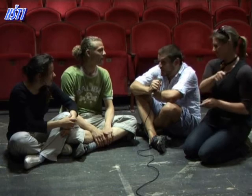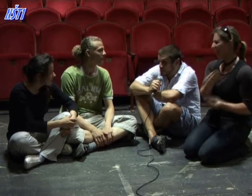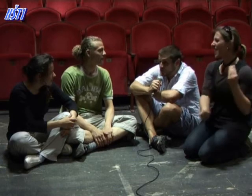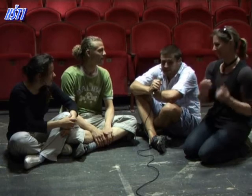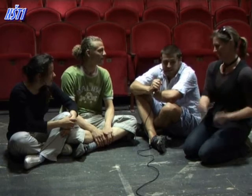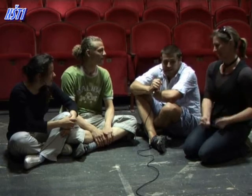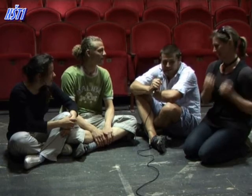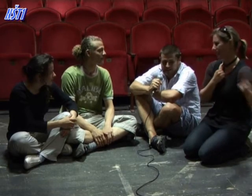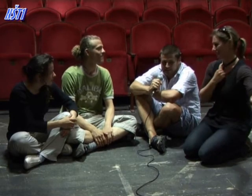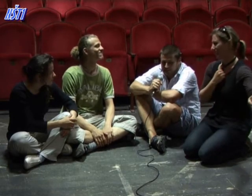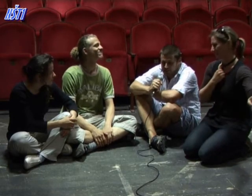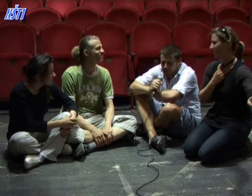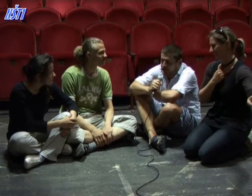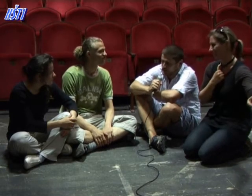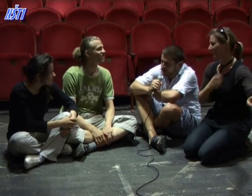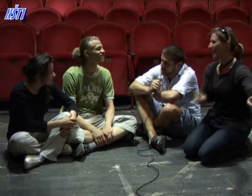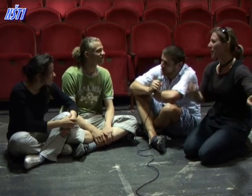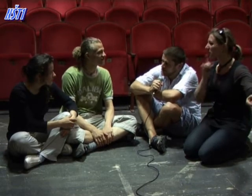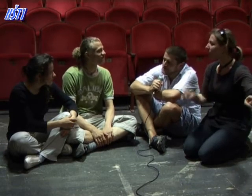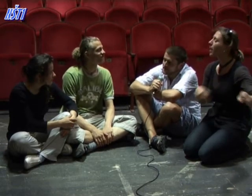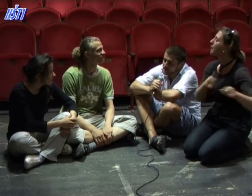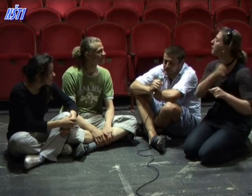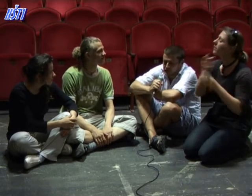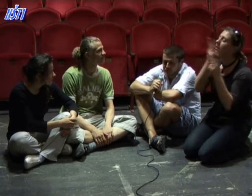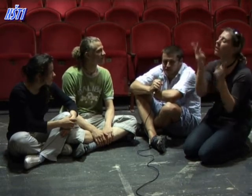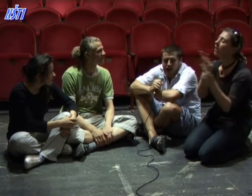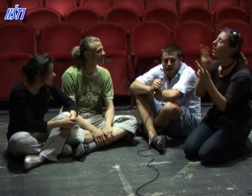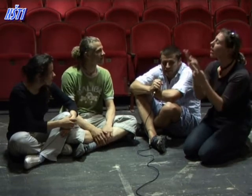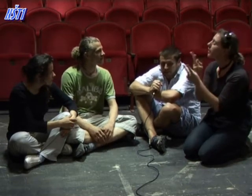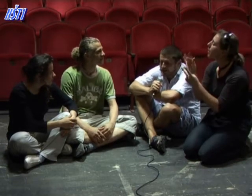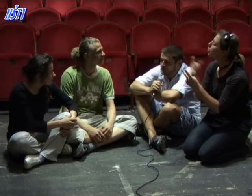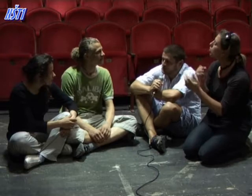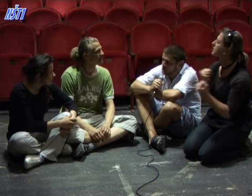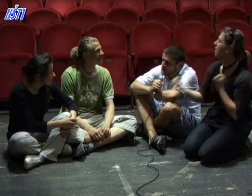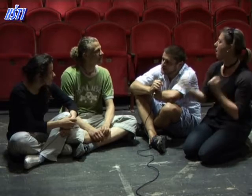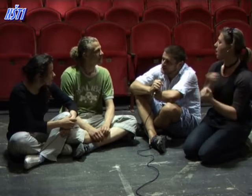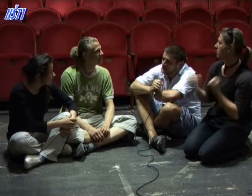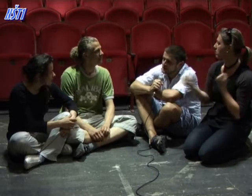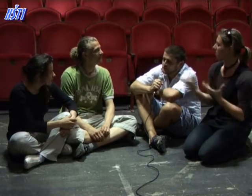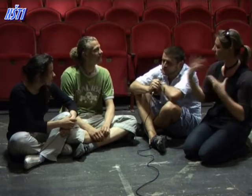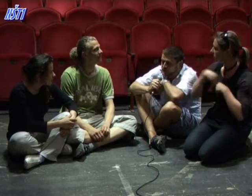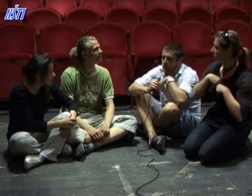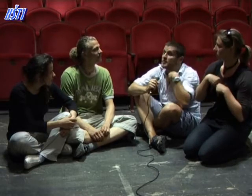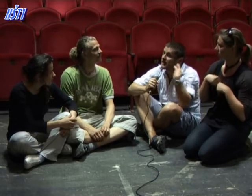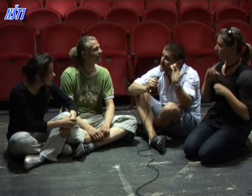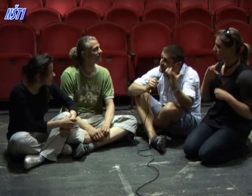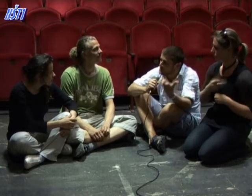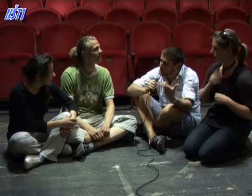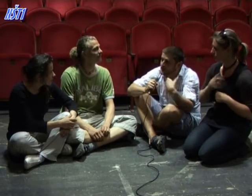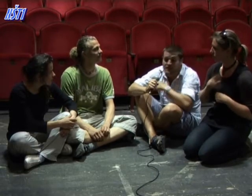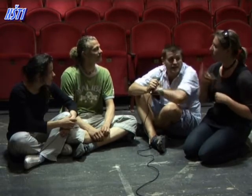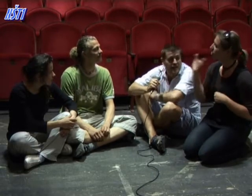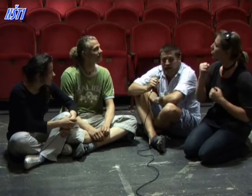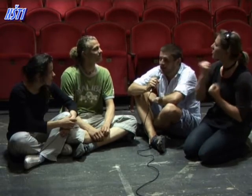My jsme jenom museli najít herce, který vlastně jakoby zvládne to, ty proměny v